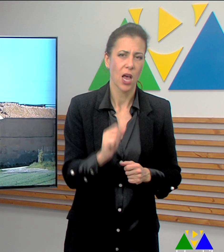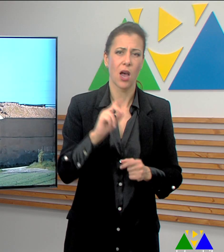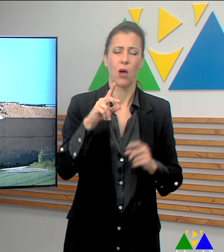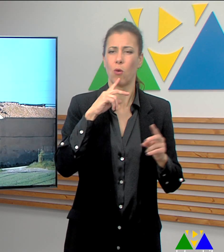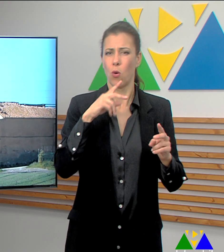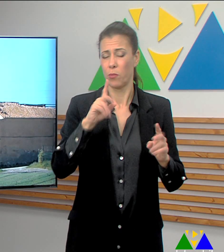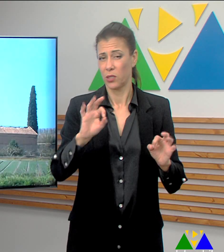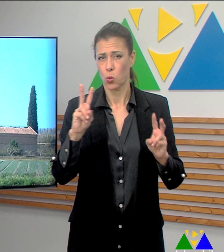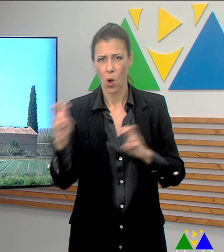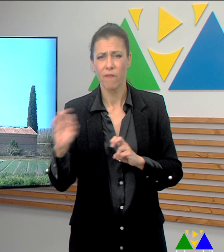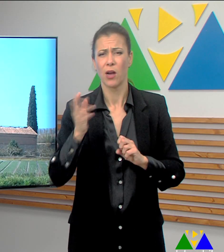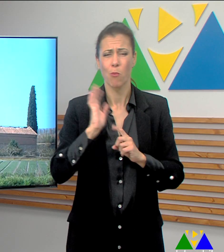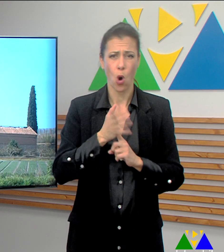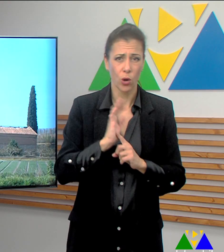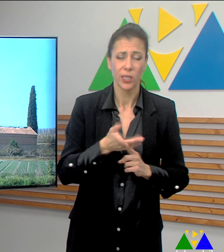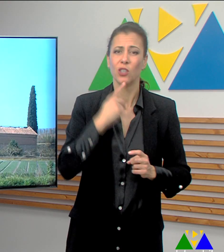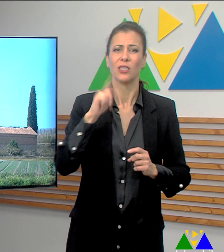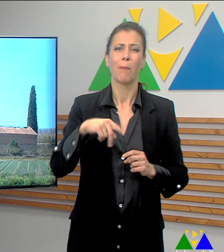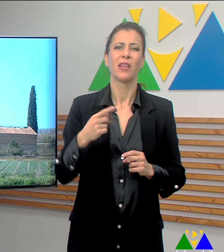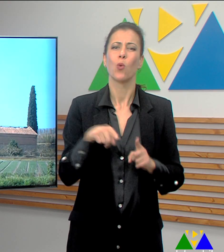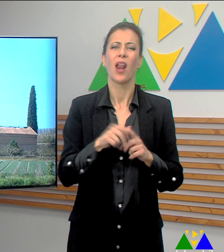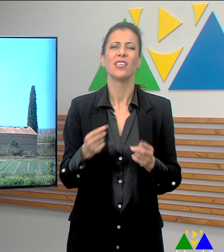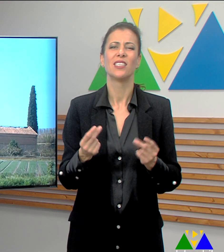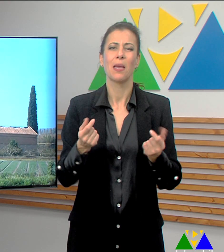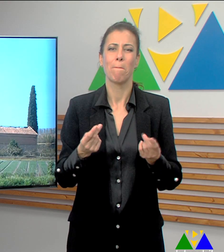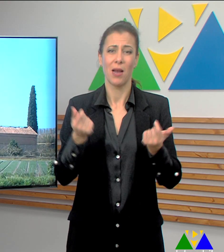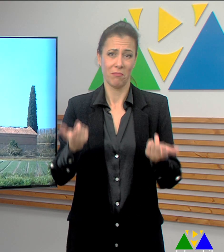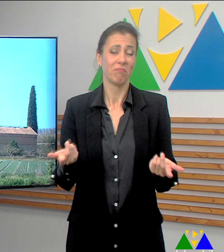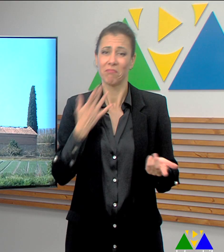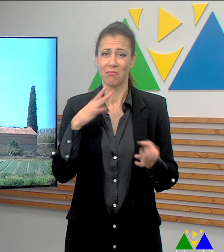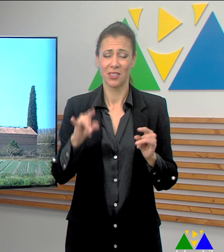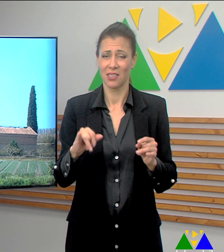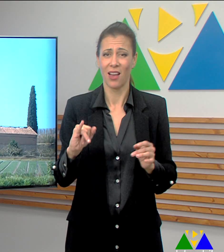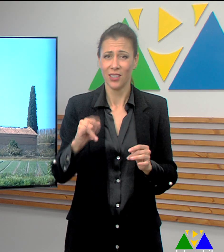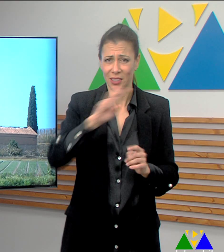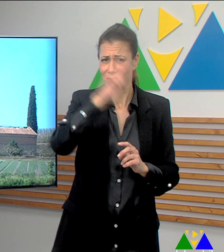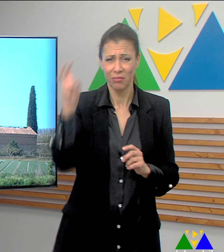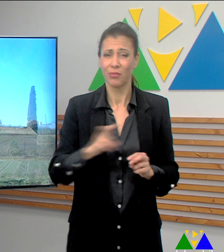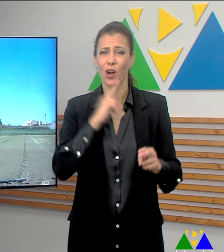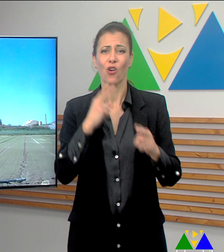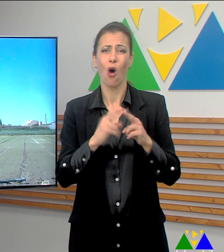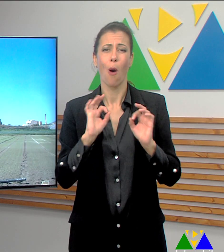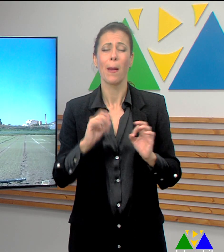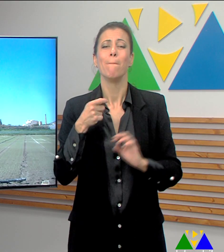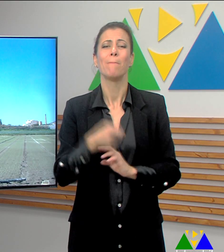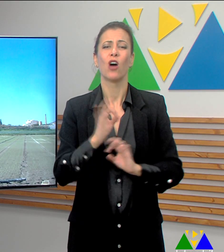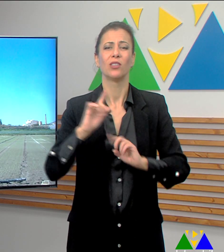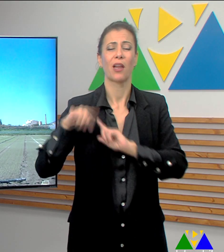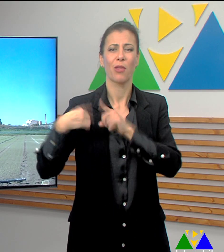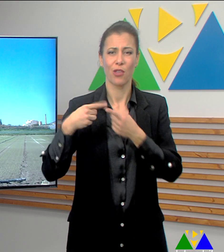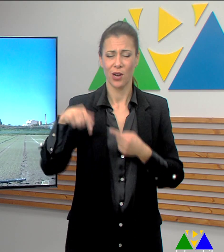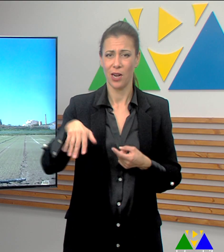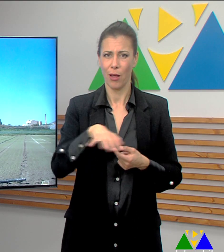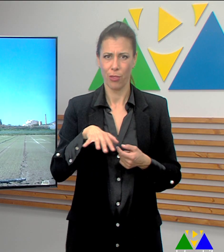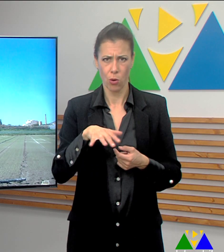molino, de la China. Es decir, que hay una serie de nombres de pagos tradicionales en esta zona